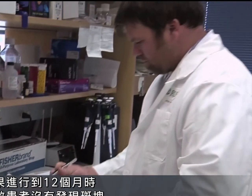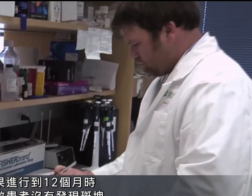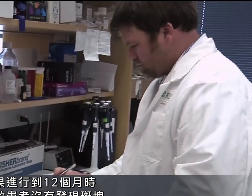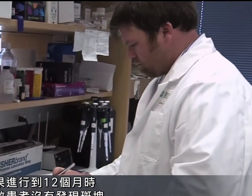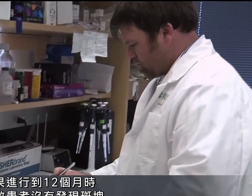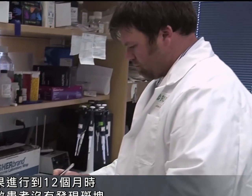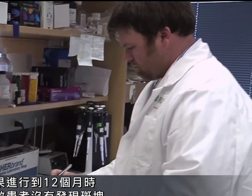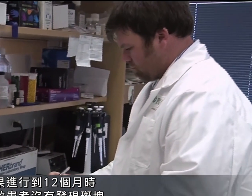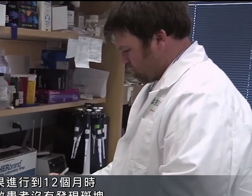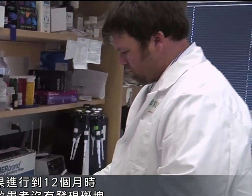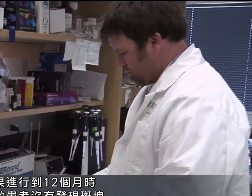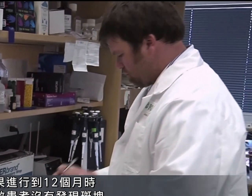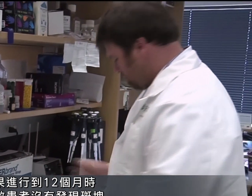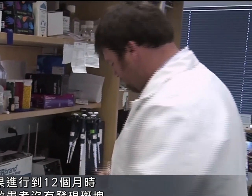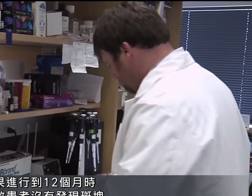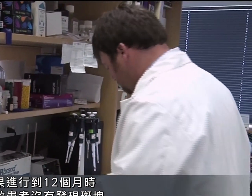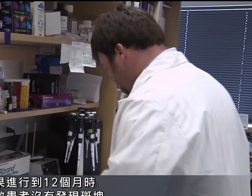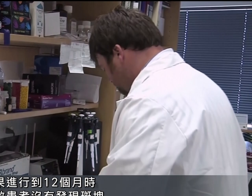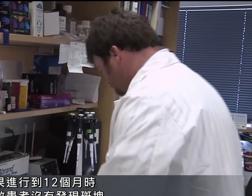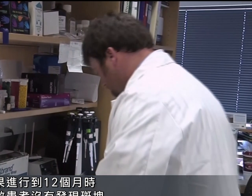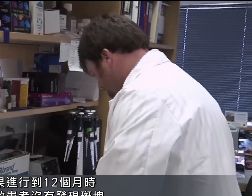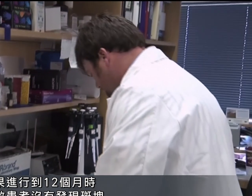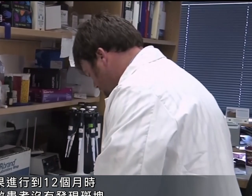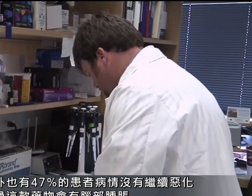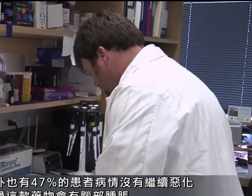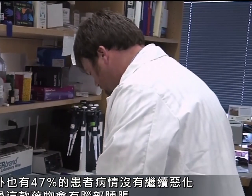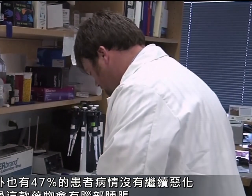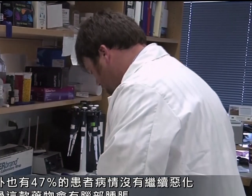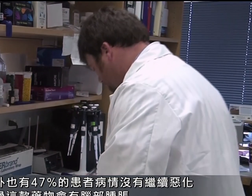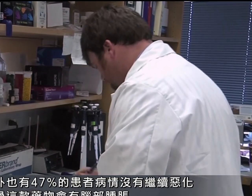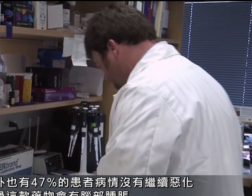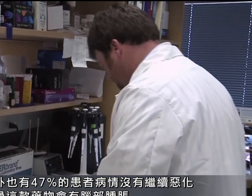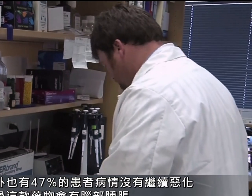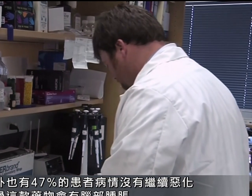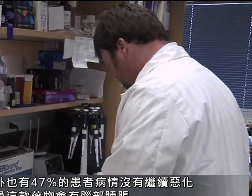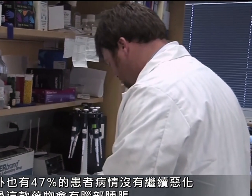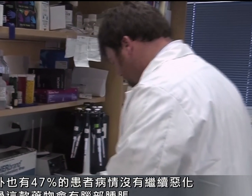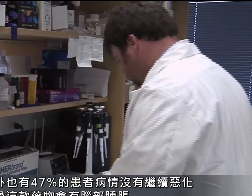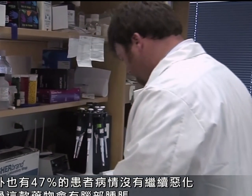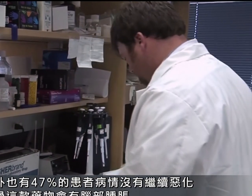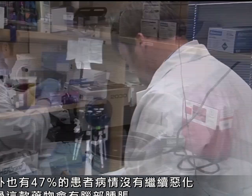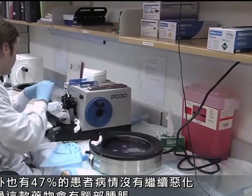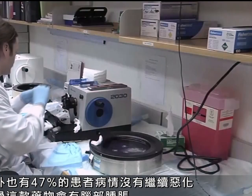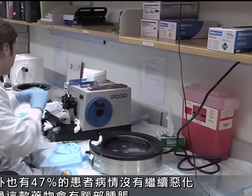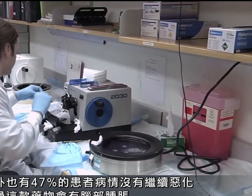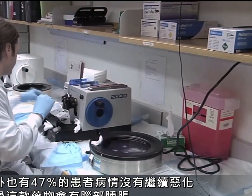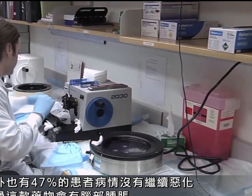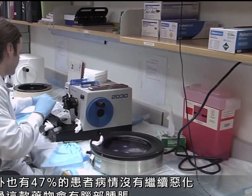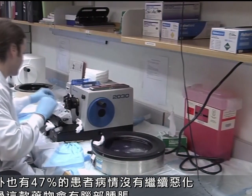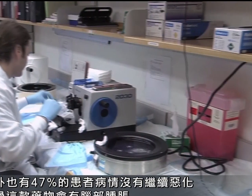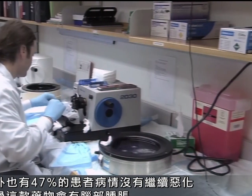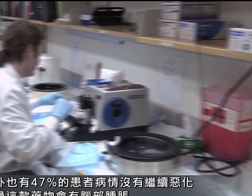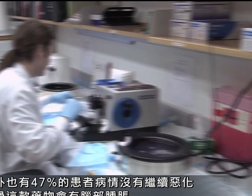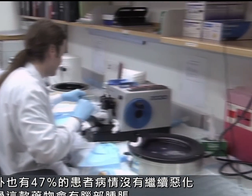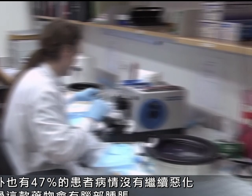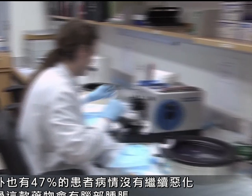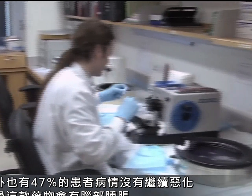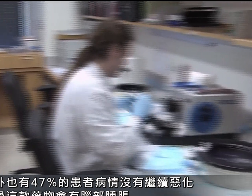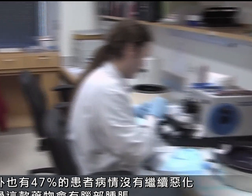时，半数患者没有发现斑块，另外也有47%的患者病情没有继续恶化。不过，这款新药会